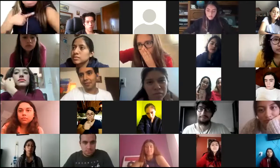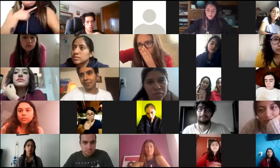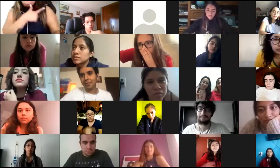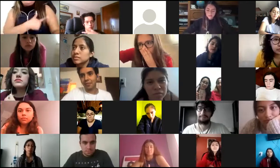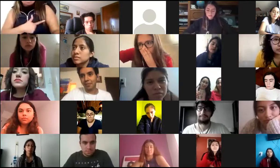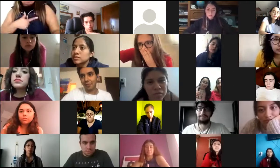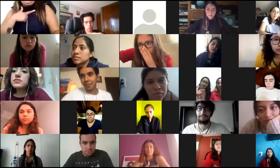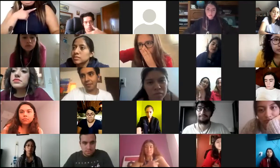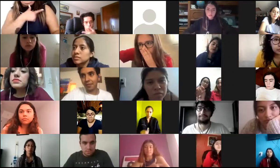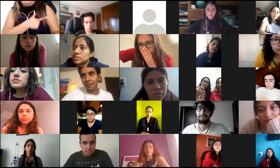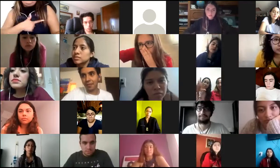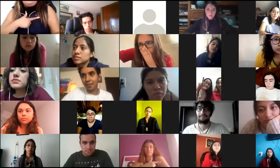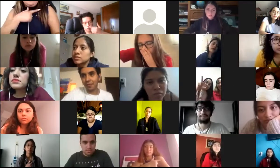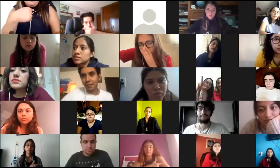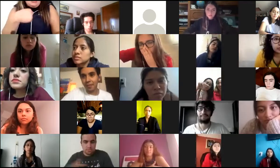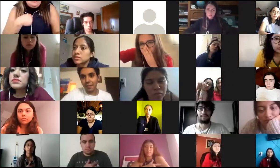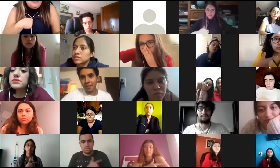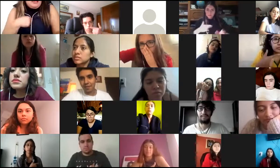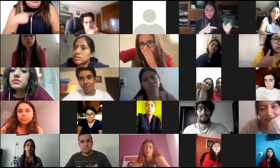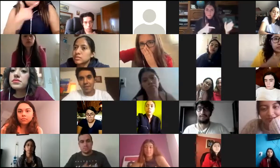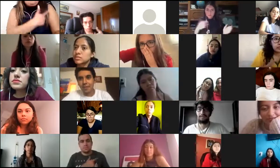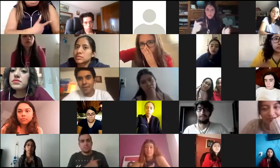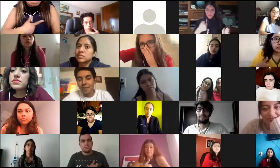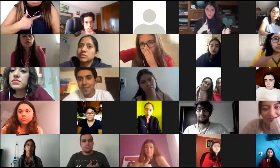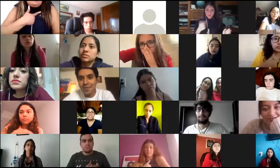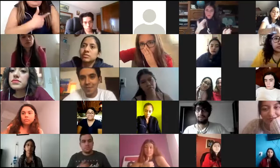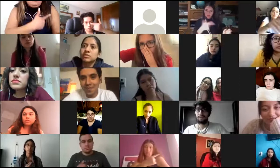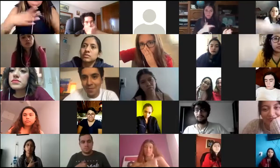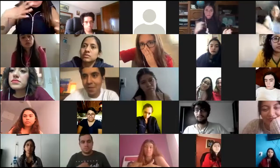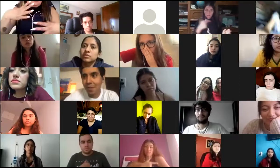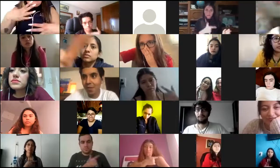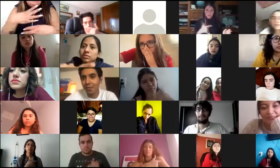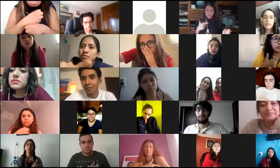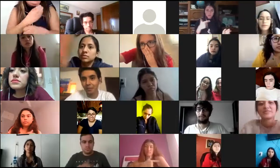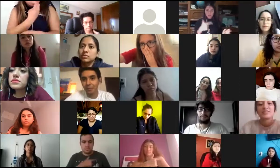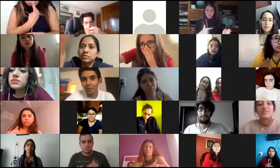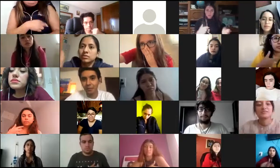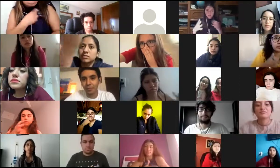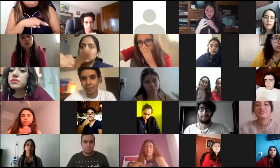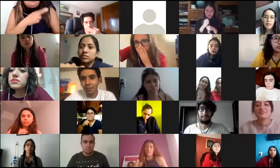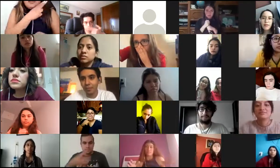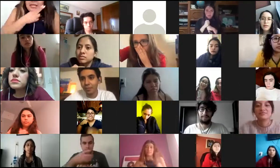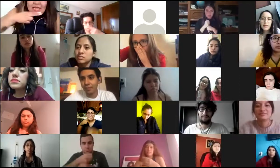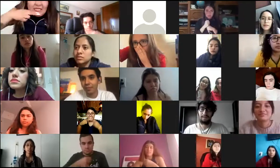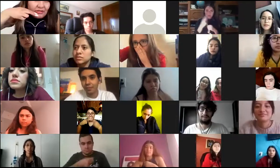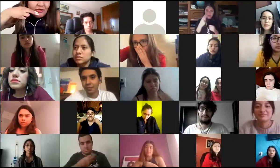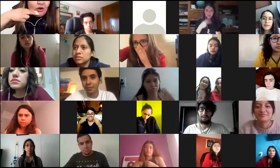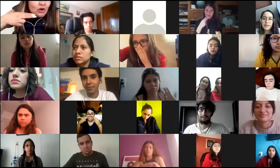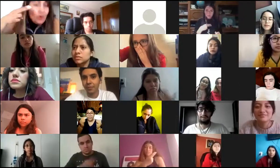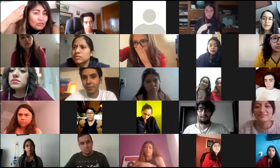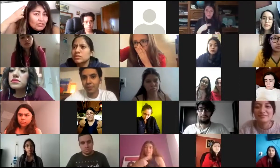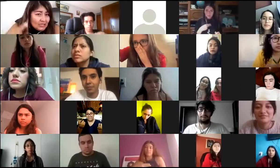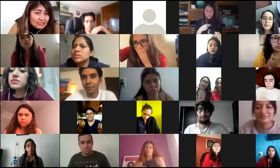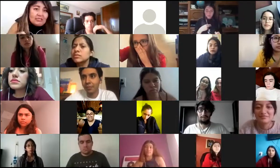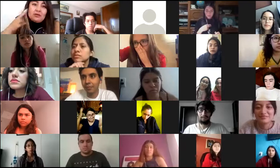círculos, gustar. A mí me gusta esta seña de mi nombre, Nancy, ¿no?